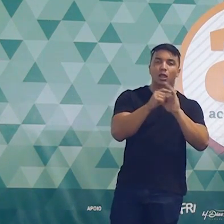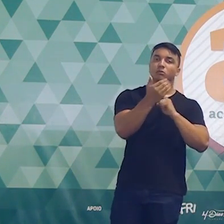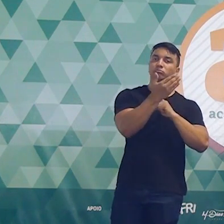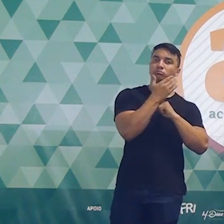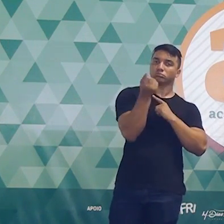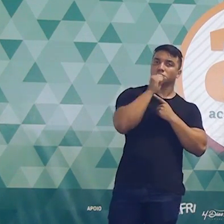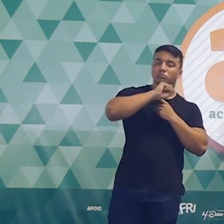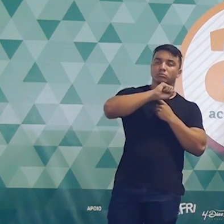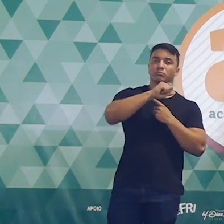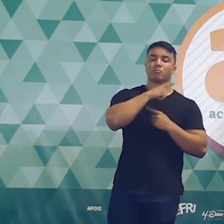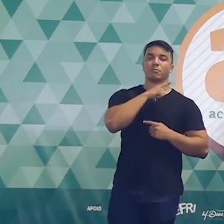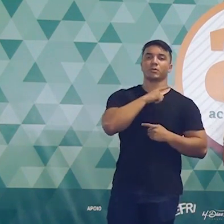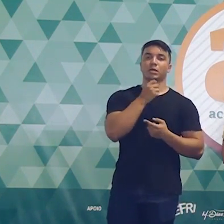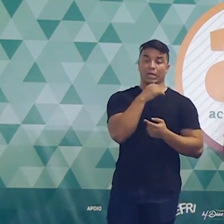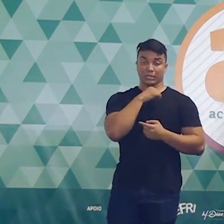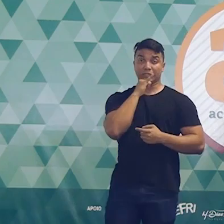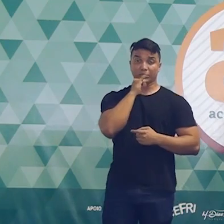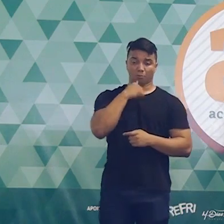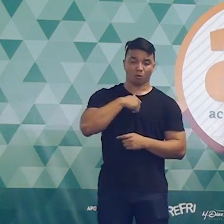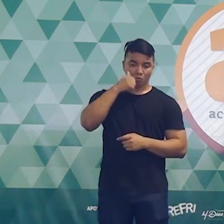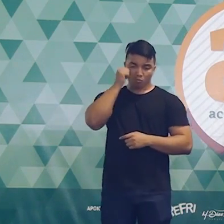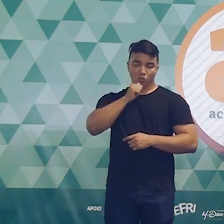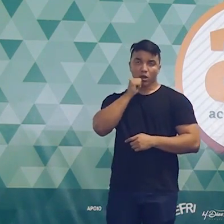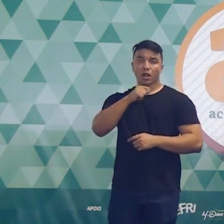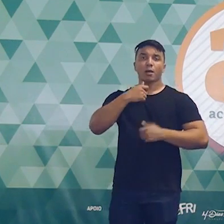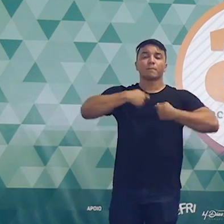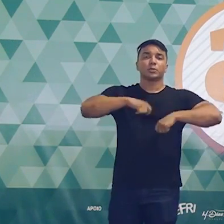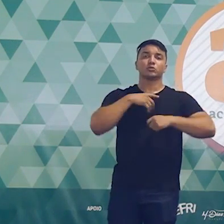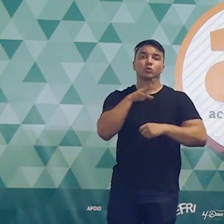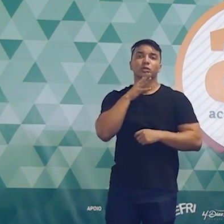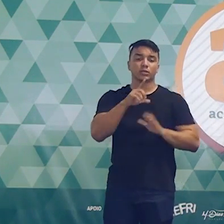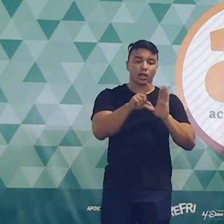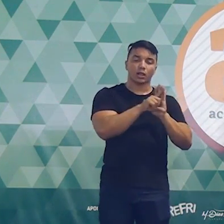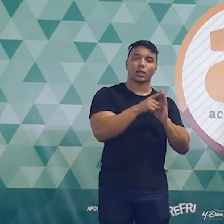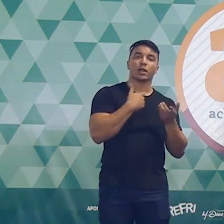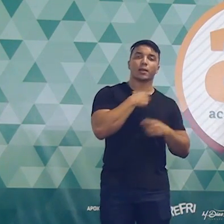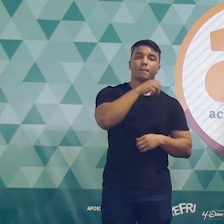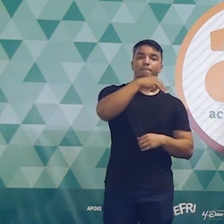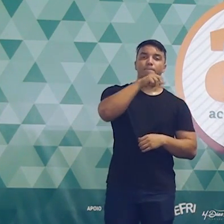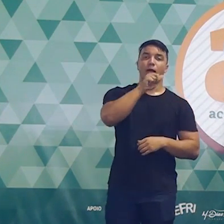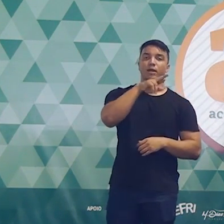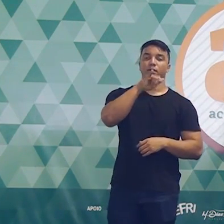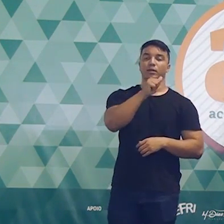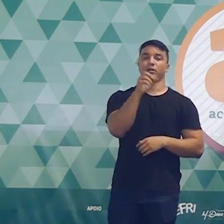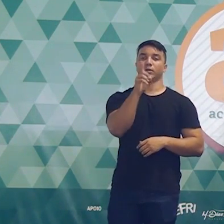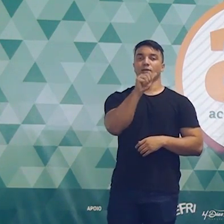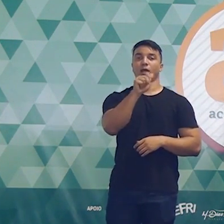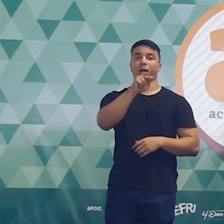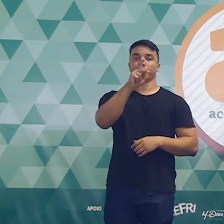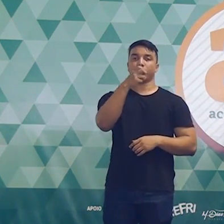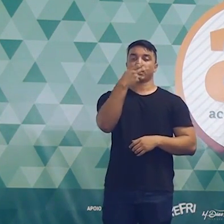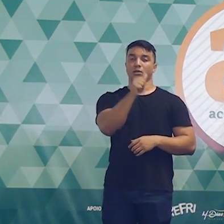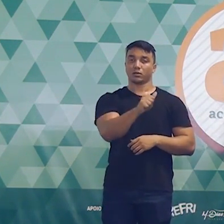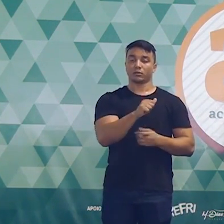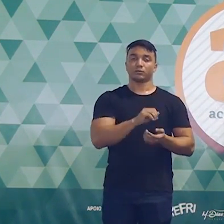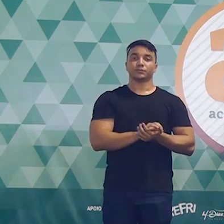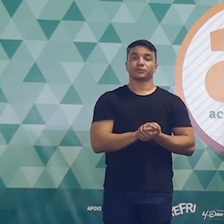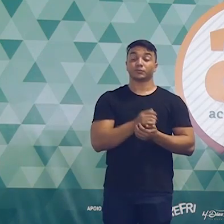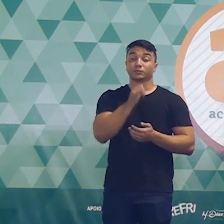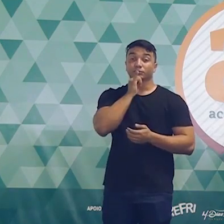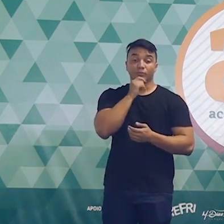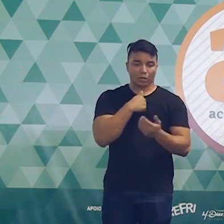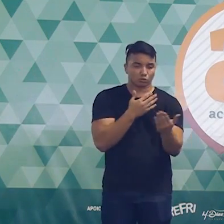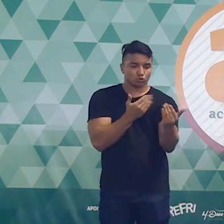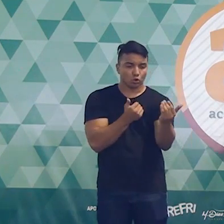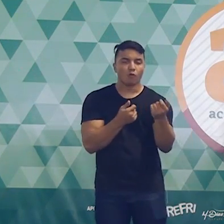que me protegem. Se eu sou uma mulher, eu tenho que conhecer a lei Maria da Penha, a lei do feminicídio. Se eu sou um jovem, eu tenho que conhecer